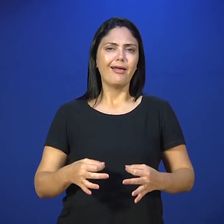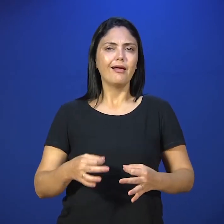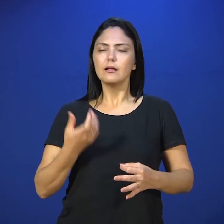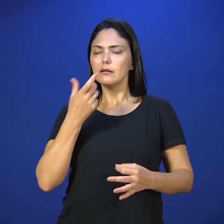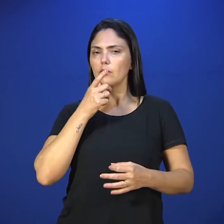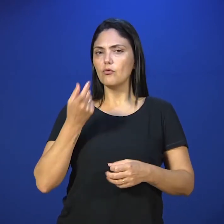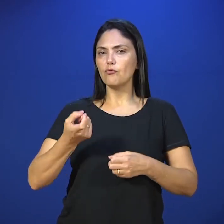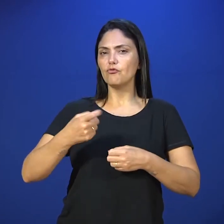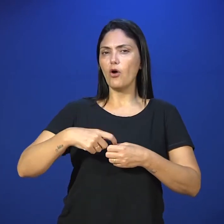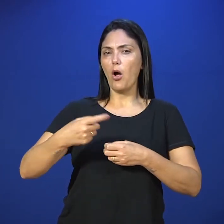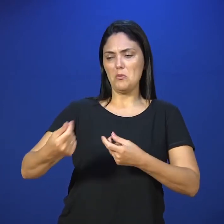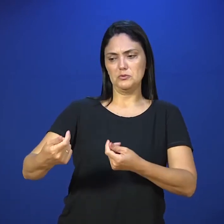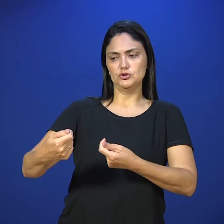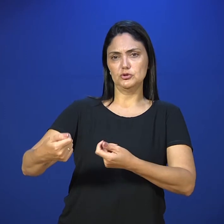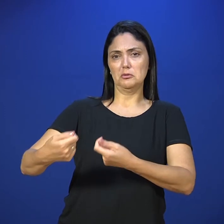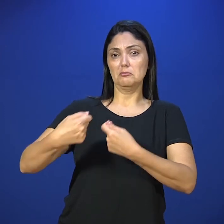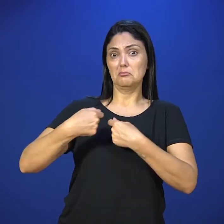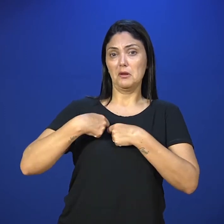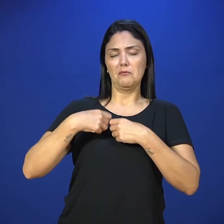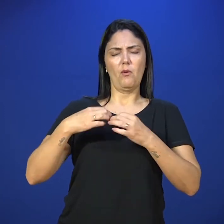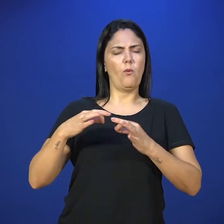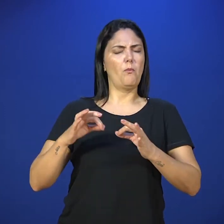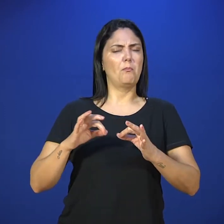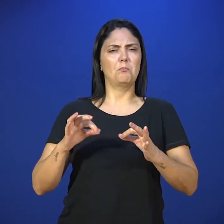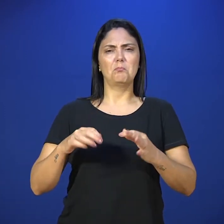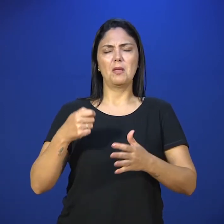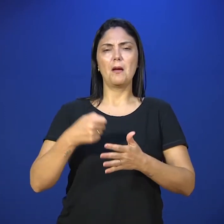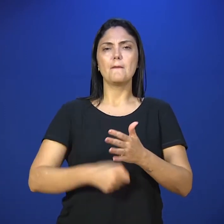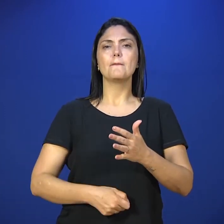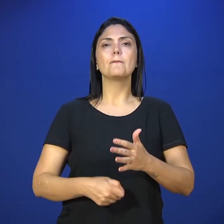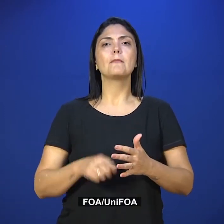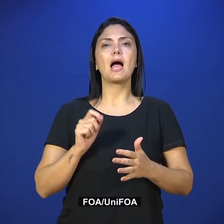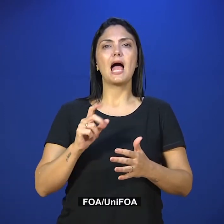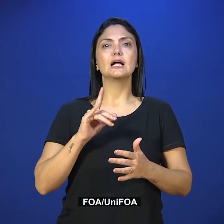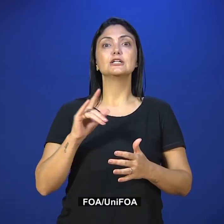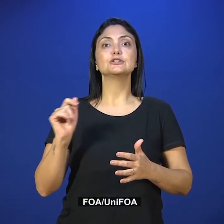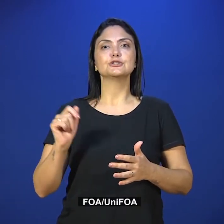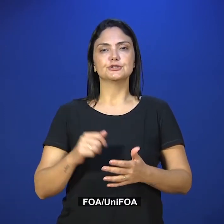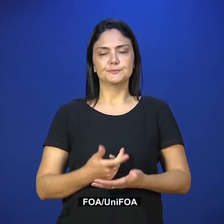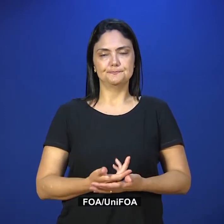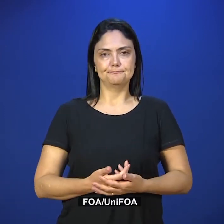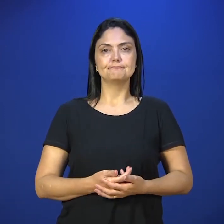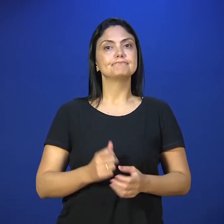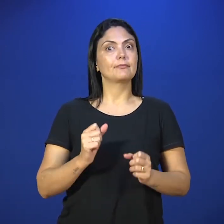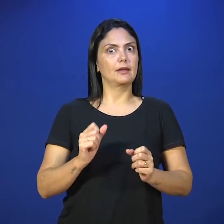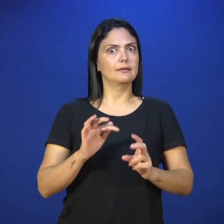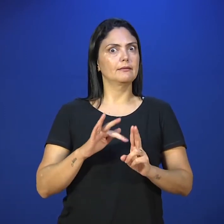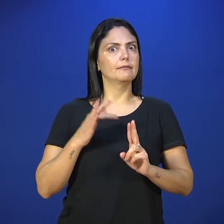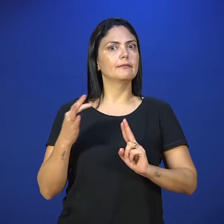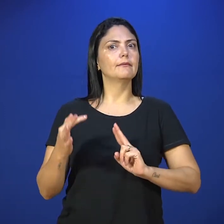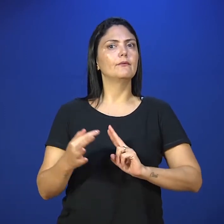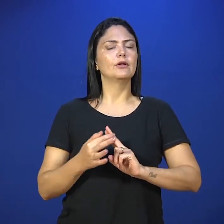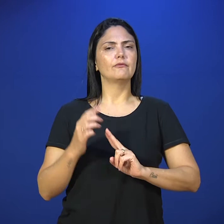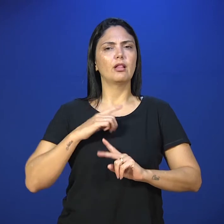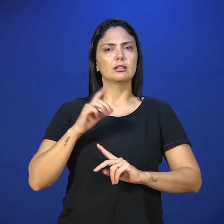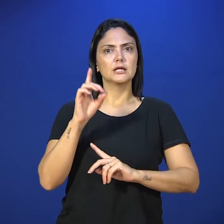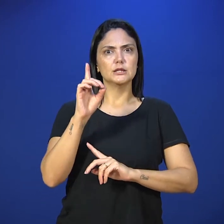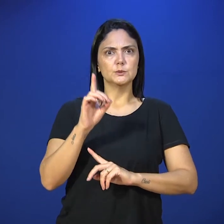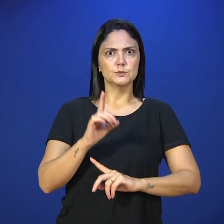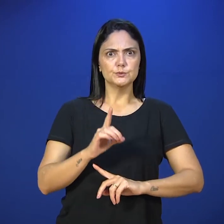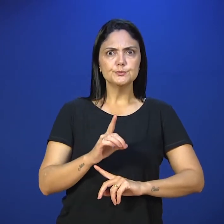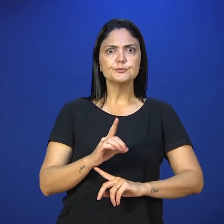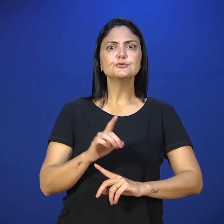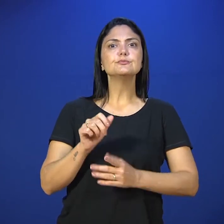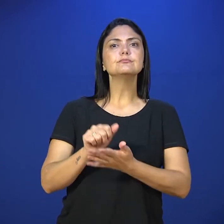ressarcimento ou devolução de quaisquer valores pagos até a data do cancelamento, cabendo à FOA-Unifoa o direito de ação